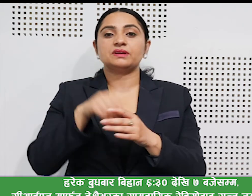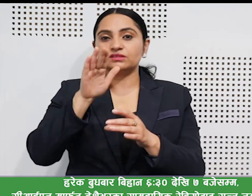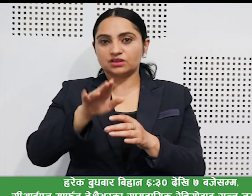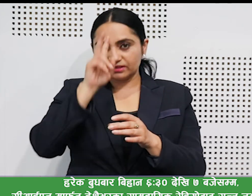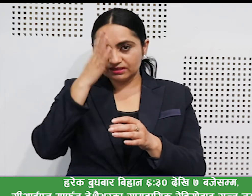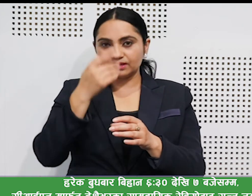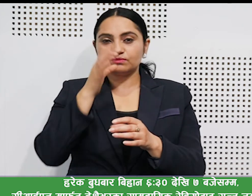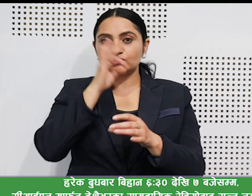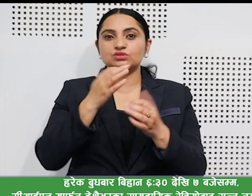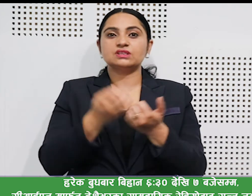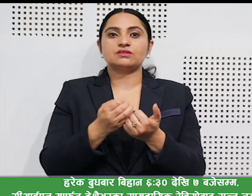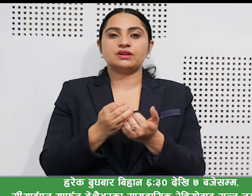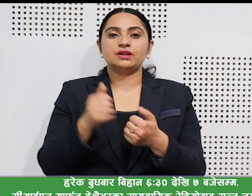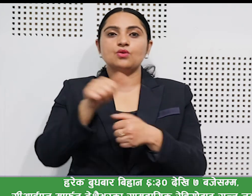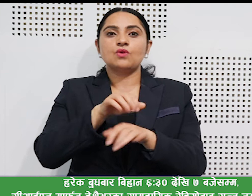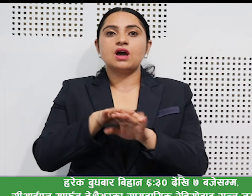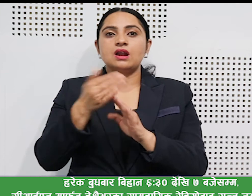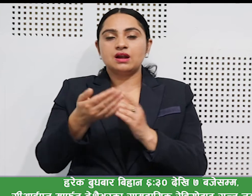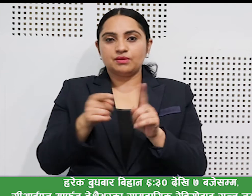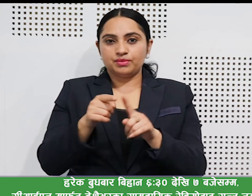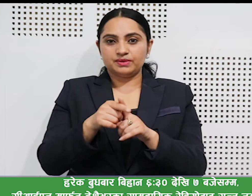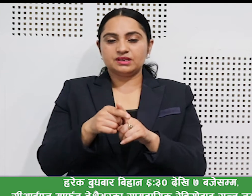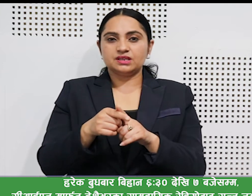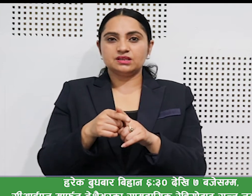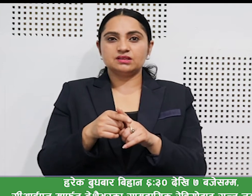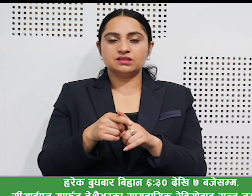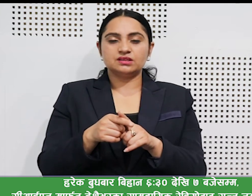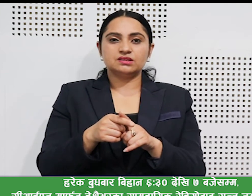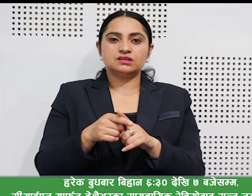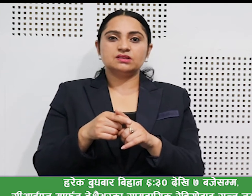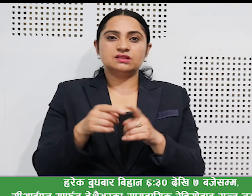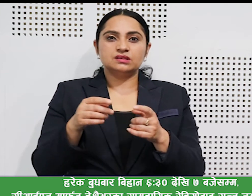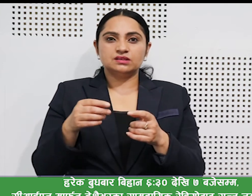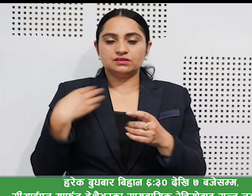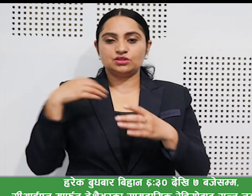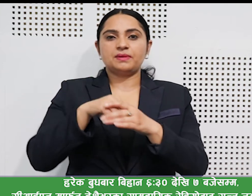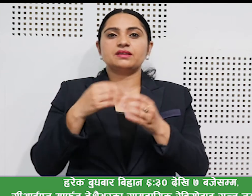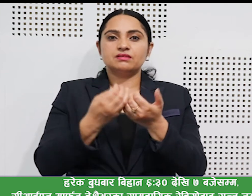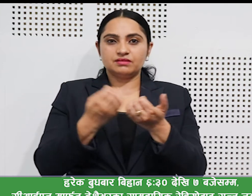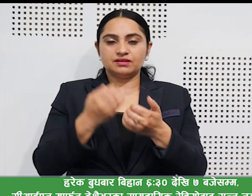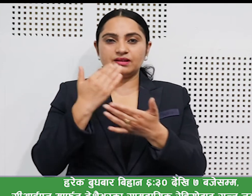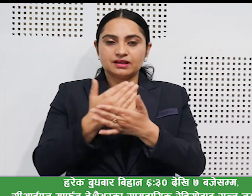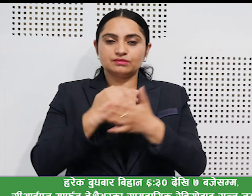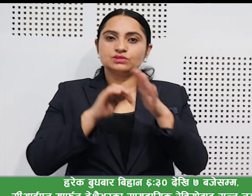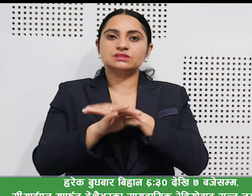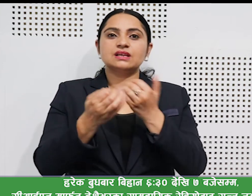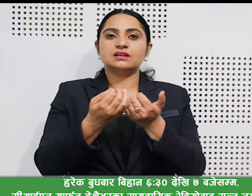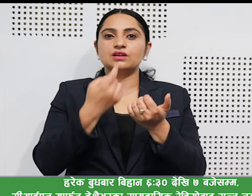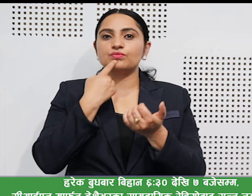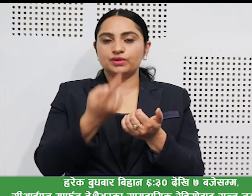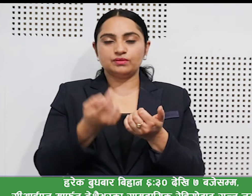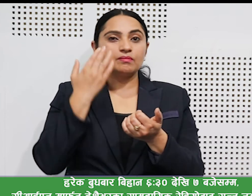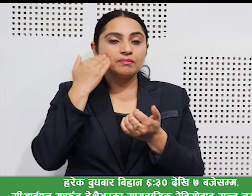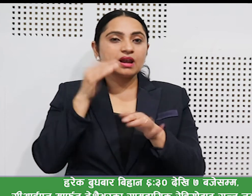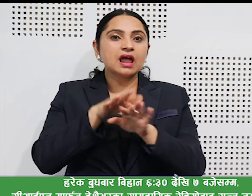छैन भन्ने कुरा सुनिश्चित गर्ने र उहाँहरूलाई नै प्राथमिकतामा राखेर चाहिँ कार्यक्रमहरू सञ्चालन गर्यो भने यसले चाहिँ